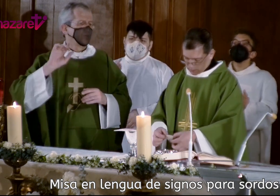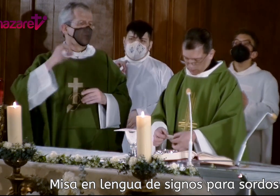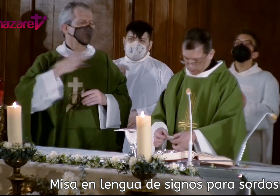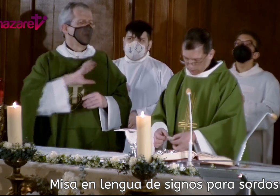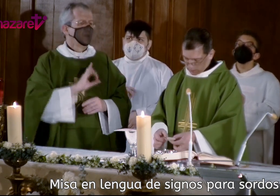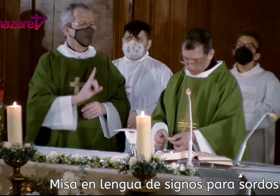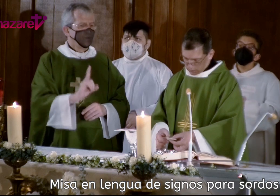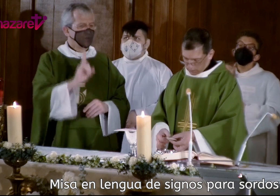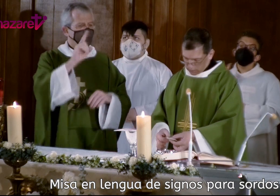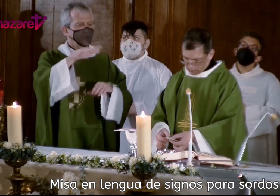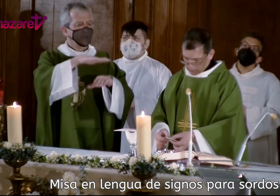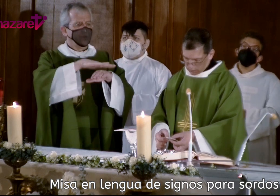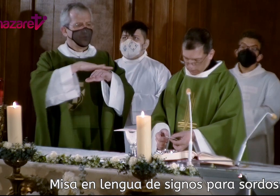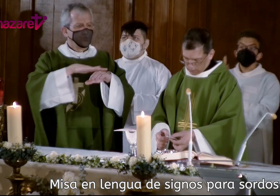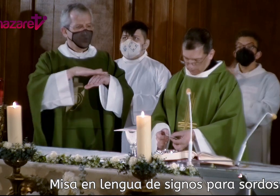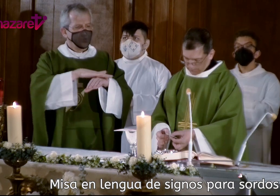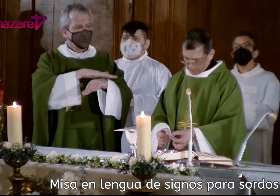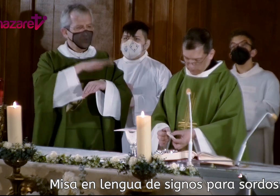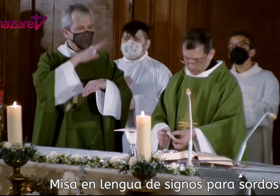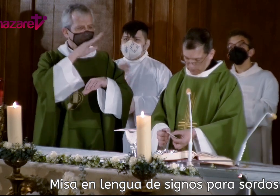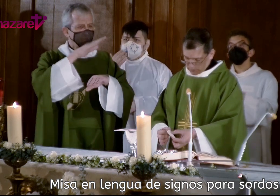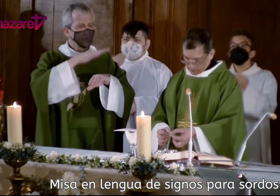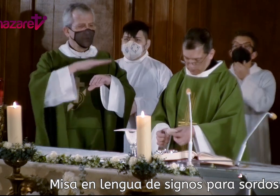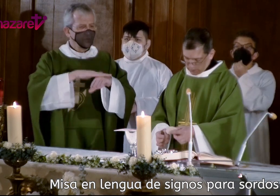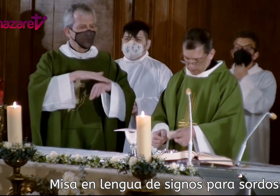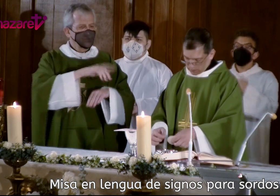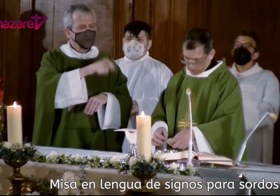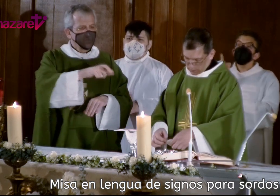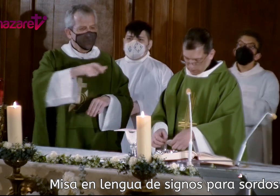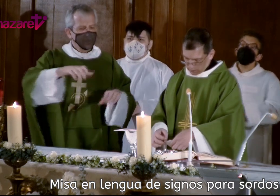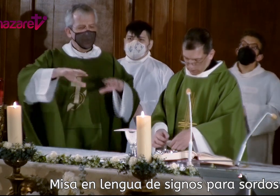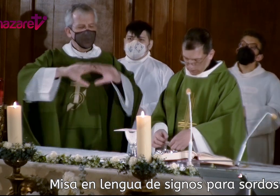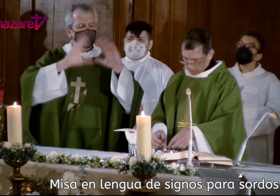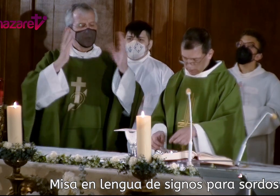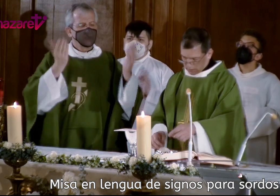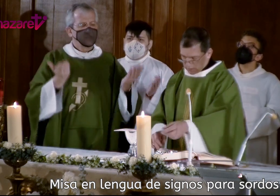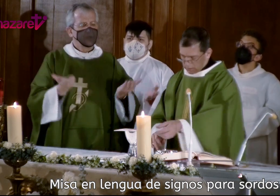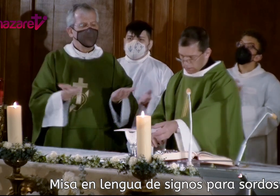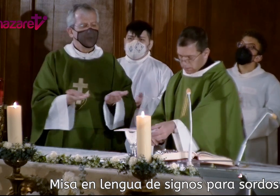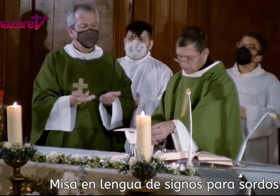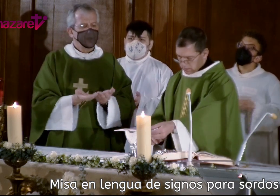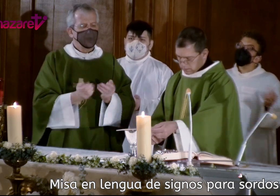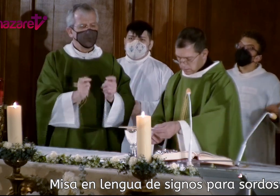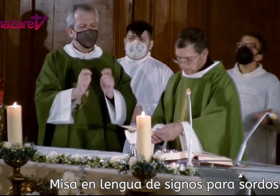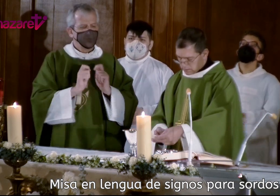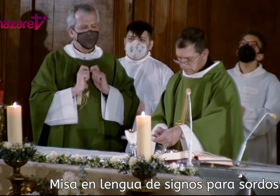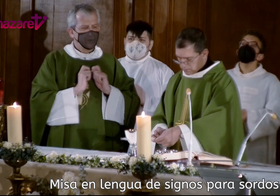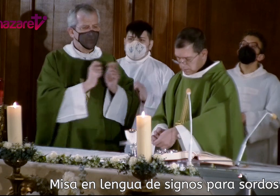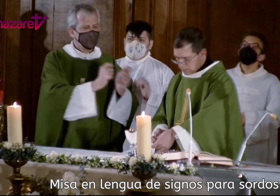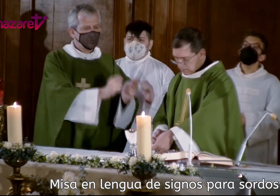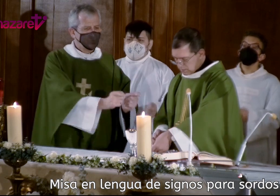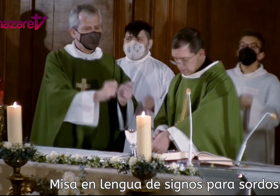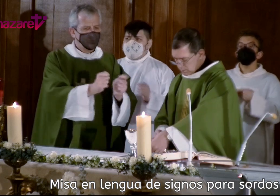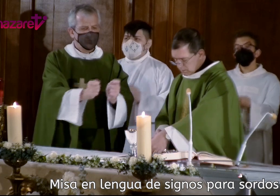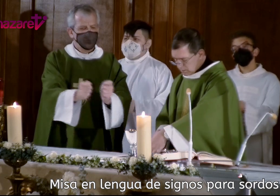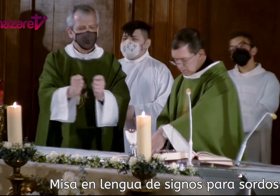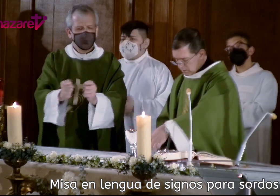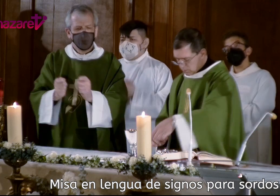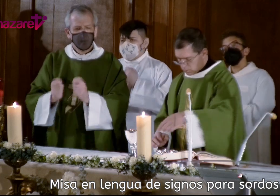nosotros. Cordero de Dios, que quitas el pecado del mundo,